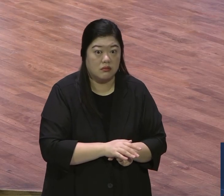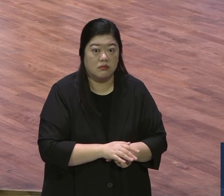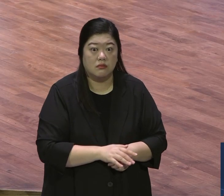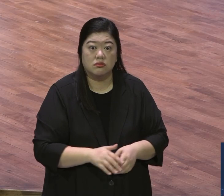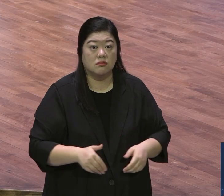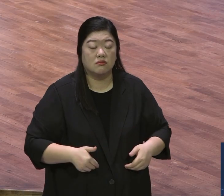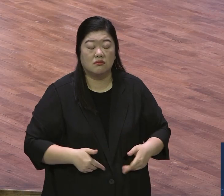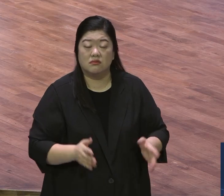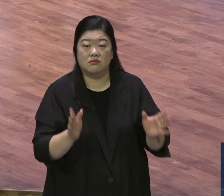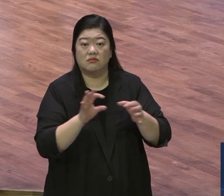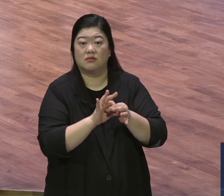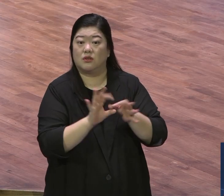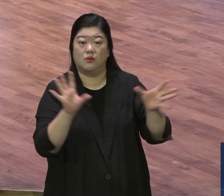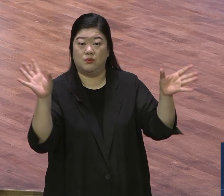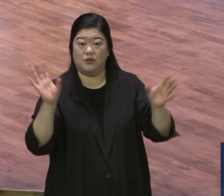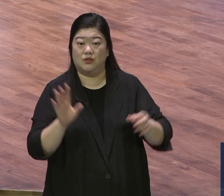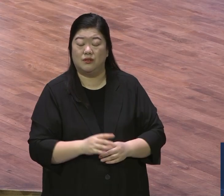상관없어.